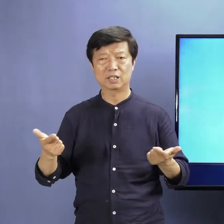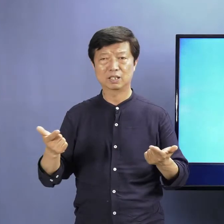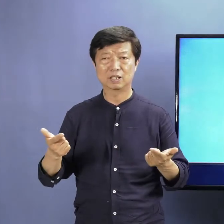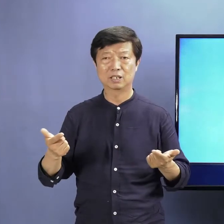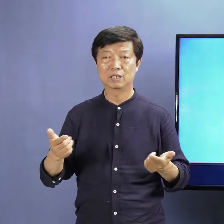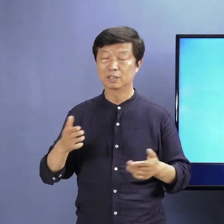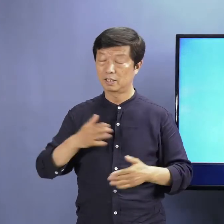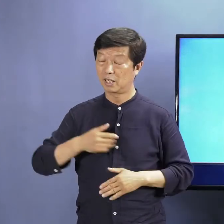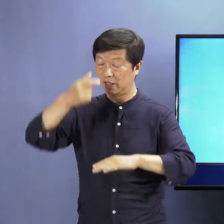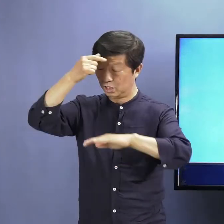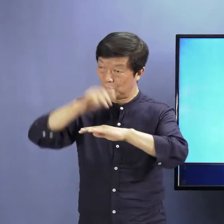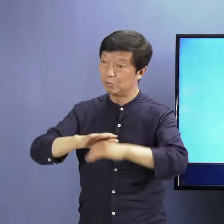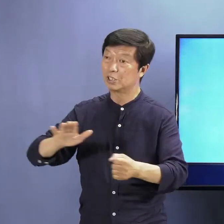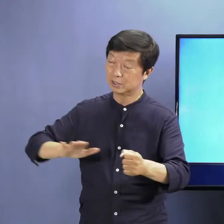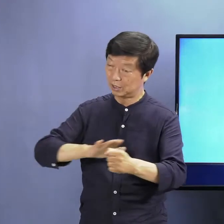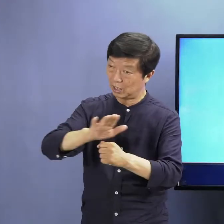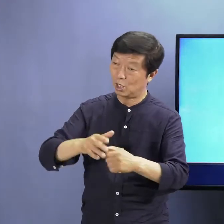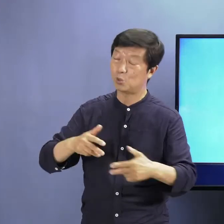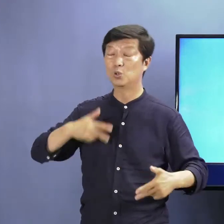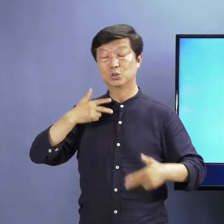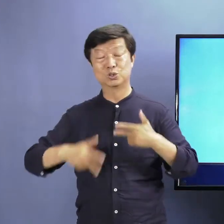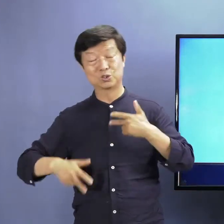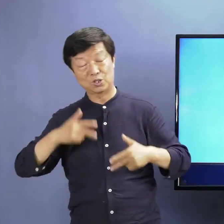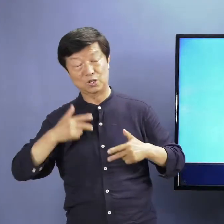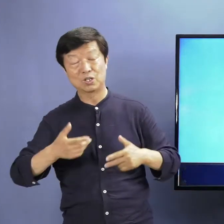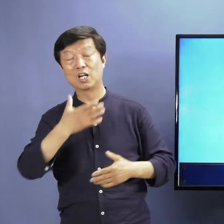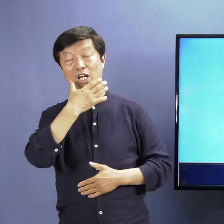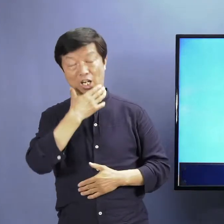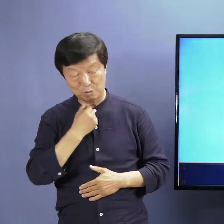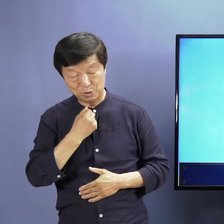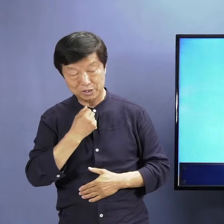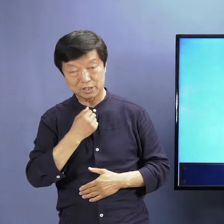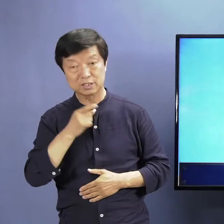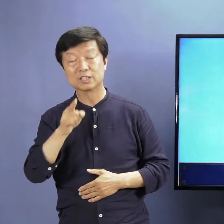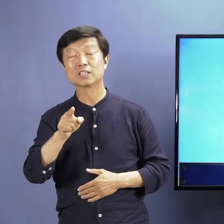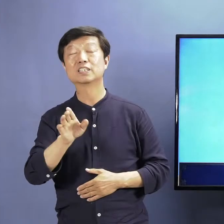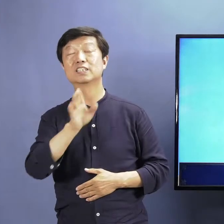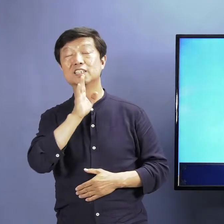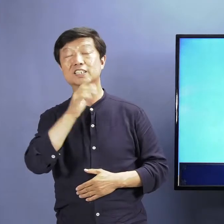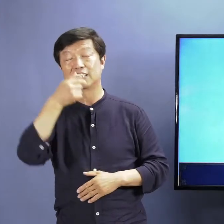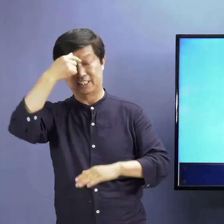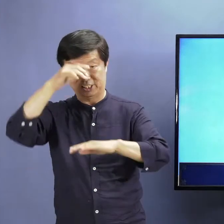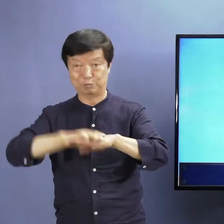사랑하고 예배를 정말 즐거워하고 행복해지는.